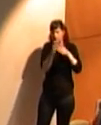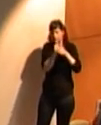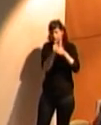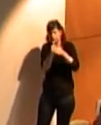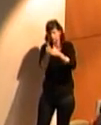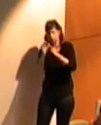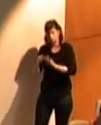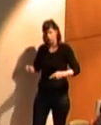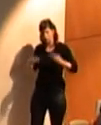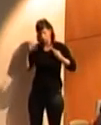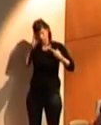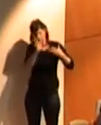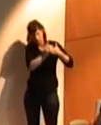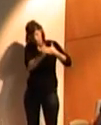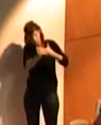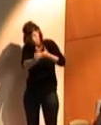pour travailler sur l'abri.